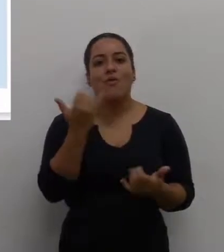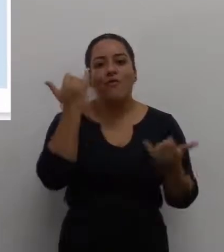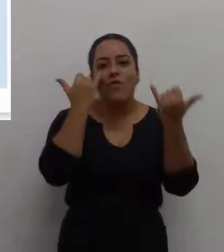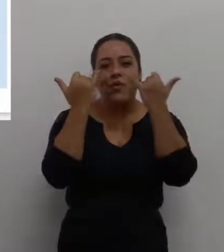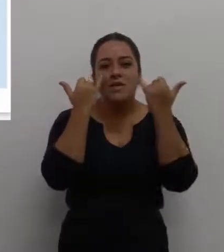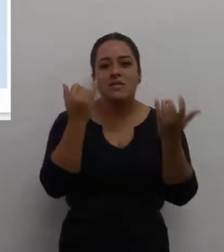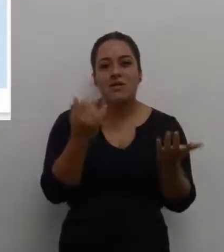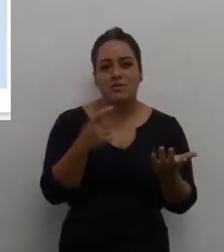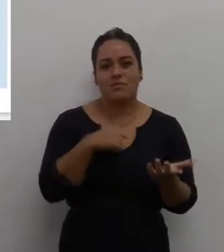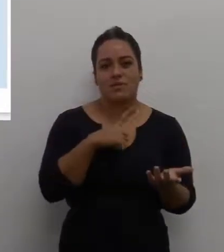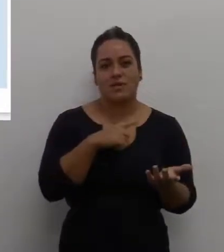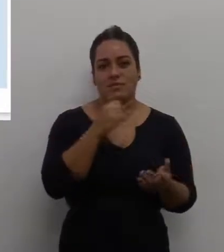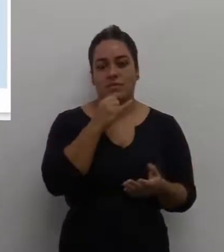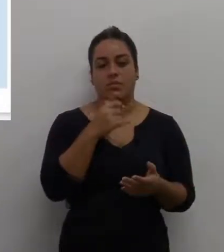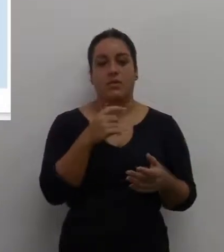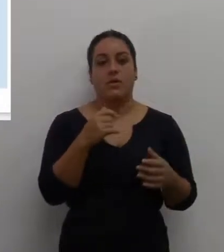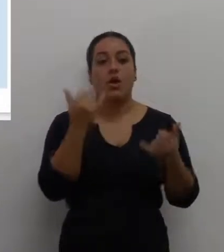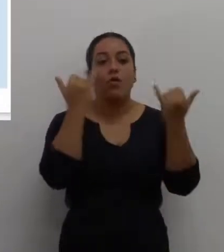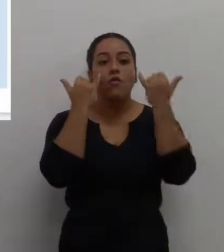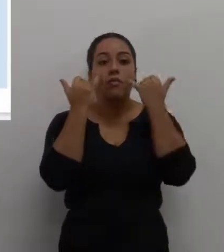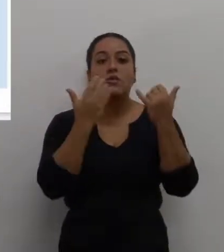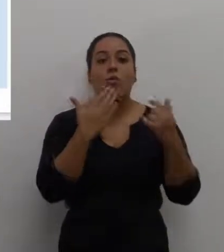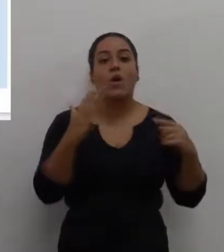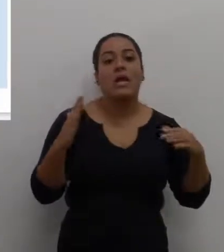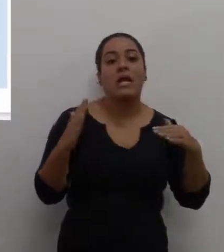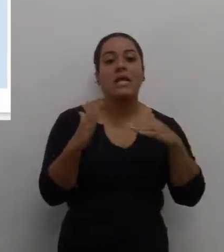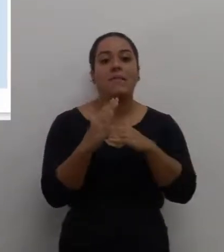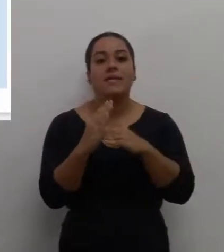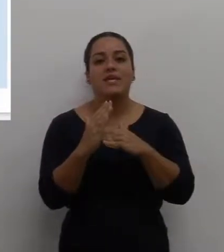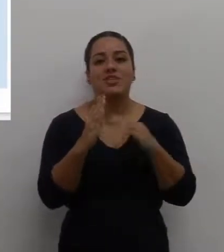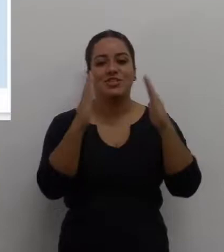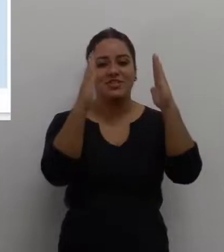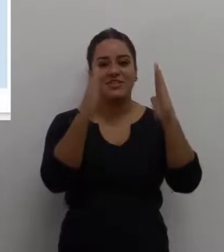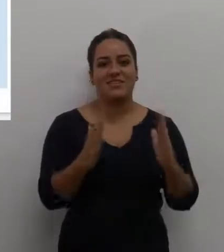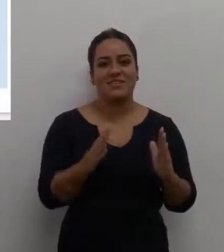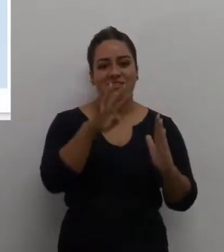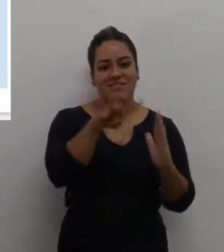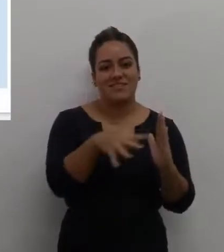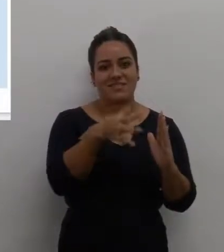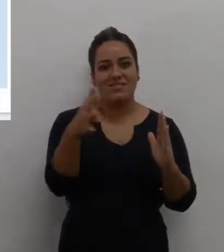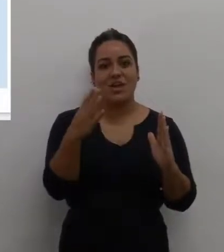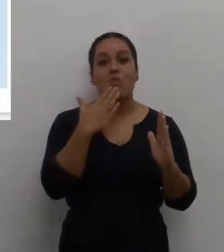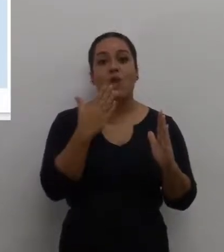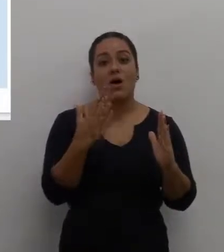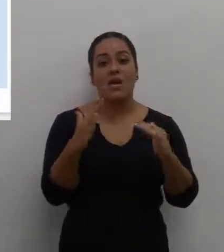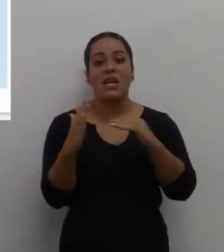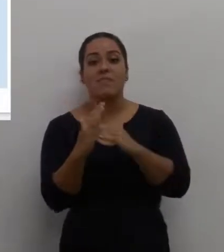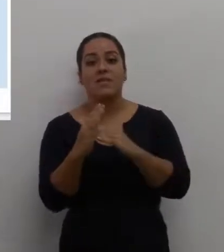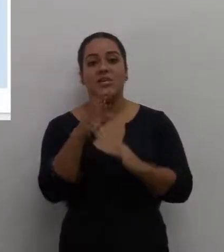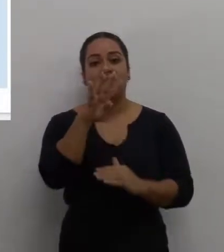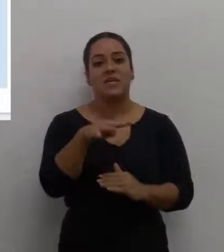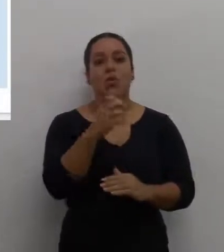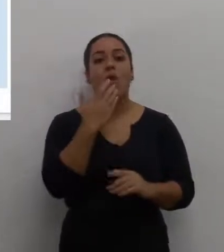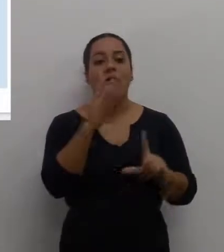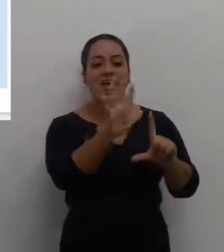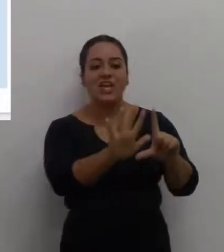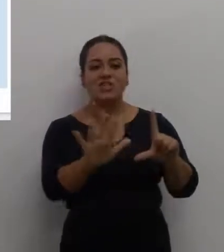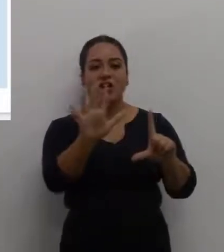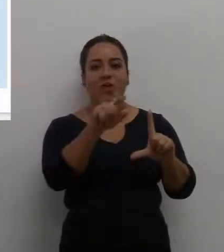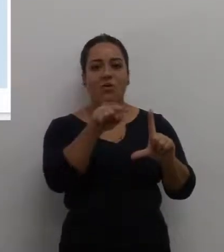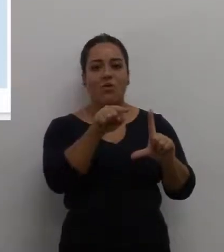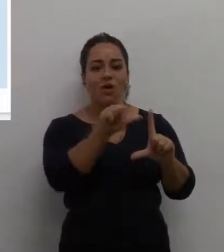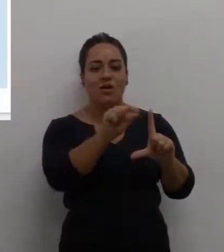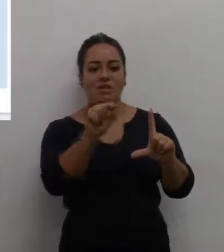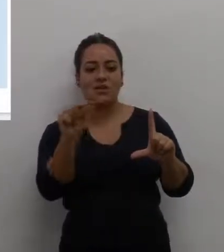essa informação aqui é extremamente importante, porque é a informação dos limites que vão ser. Que vão para o gráfico, os limites da